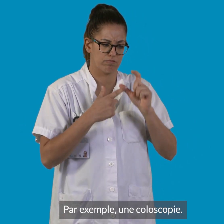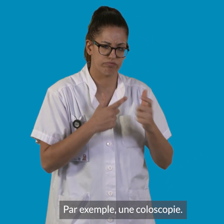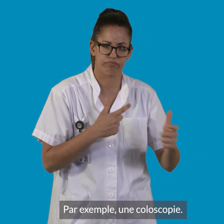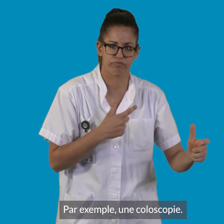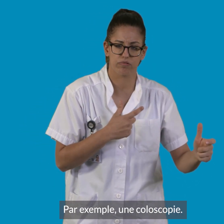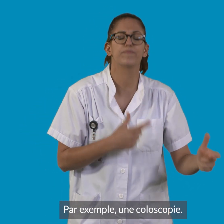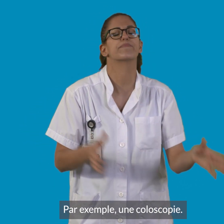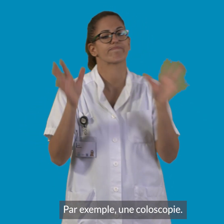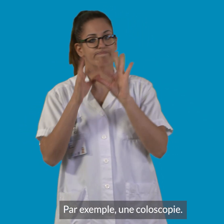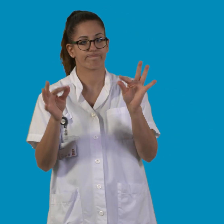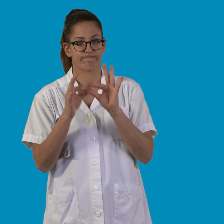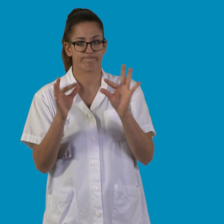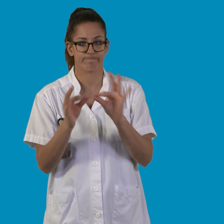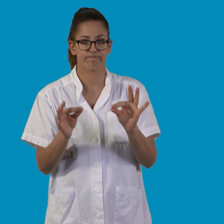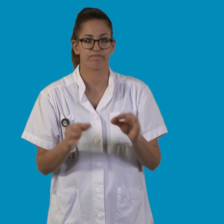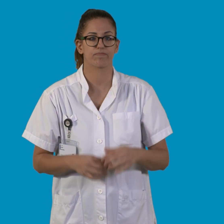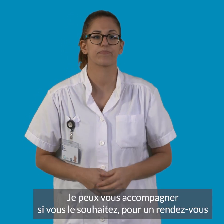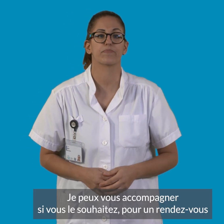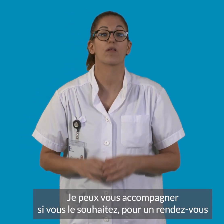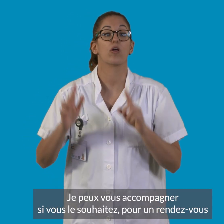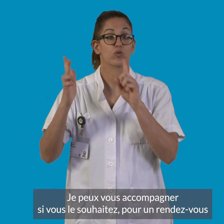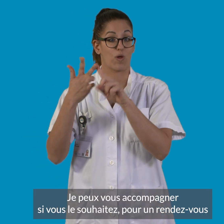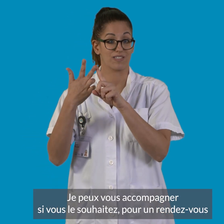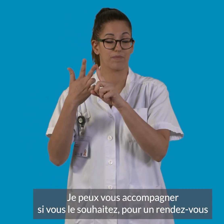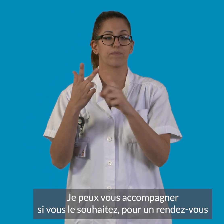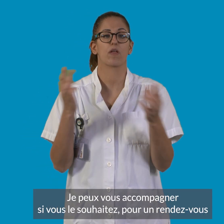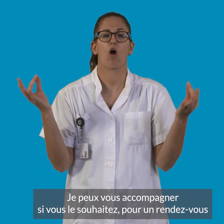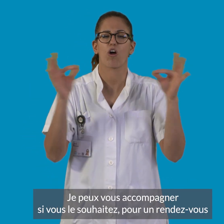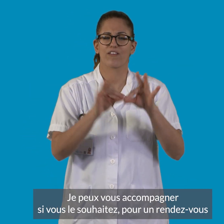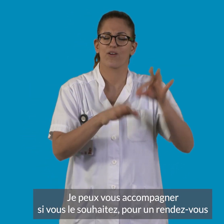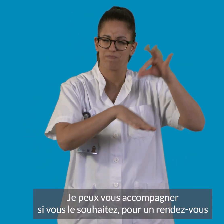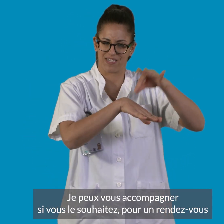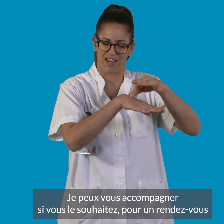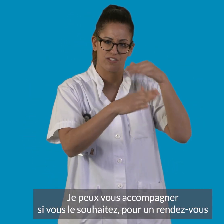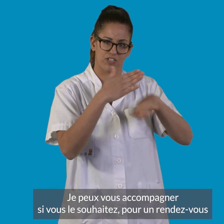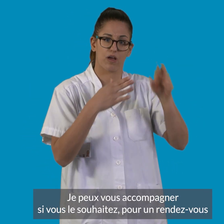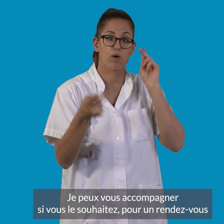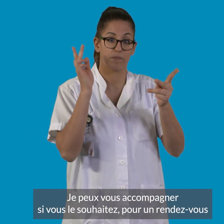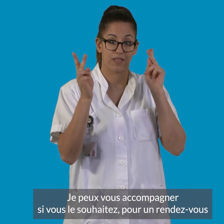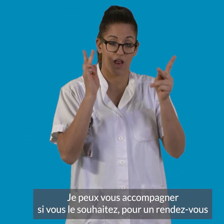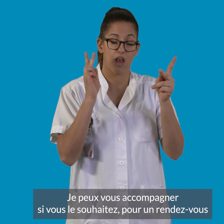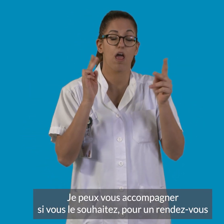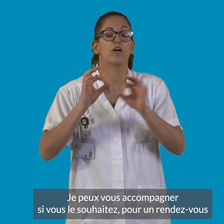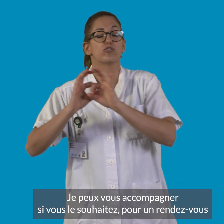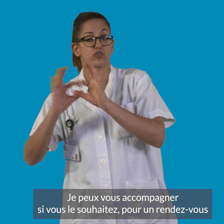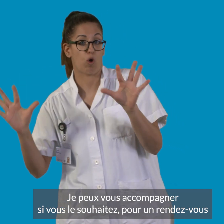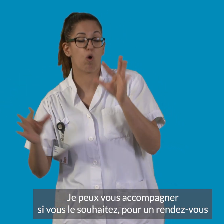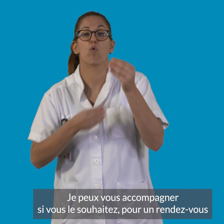une coloscopie. Je peux vous accompagner, si vous le souhaitez, pour un